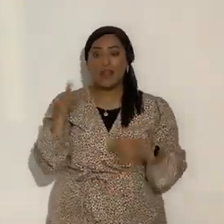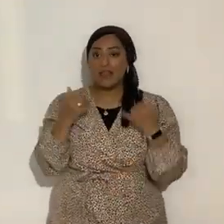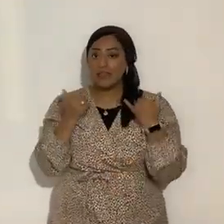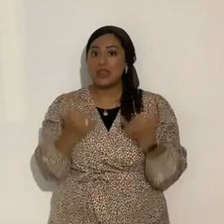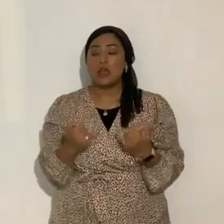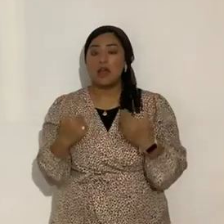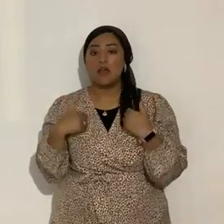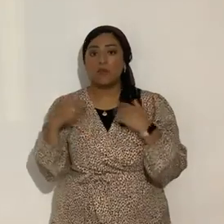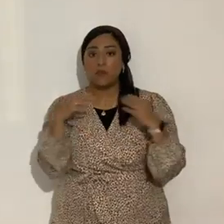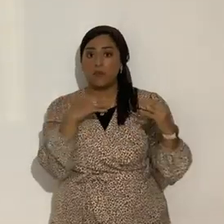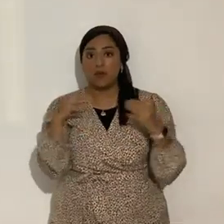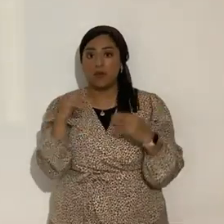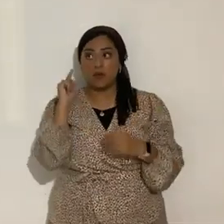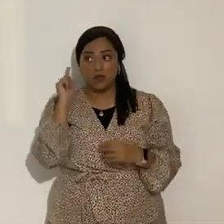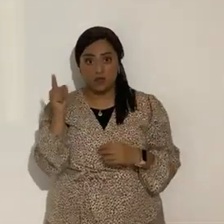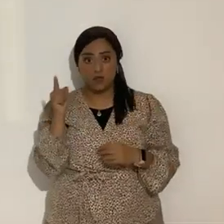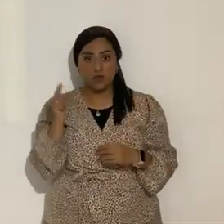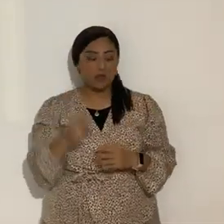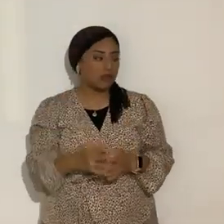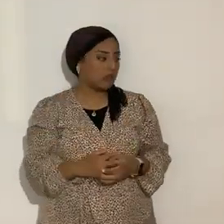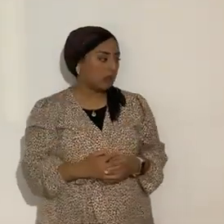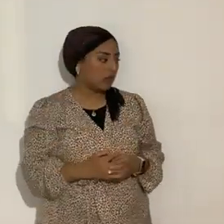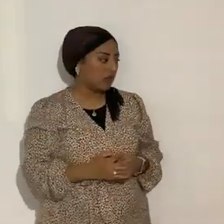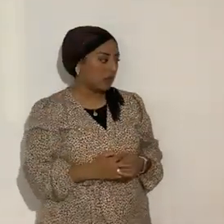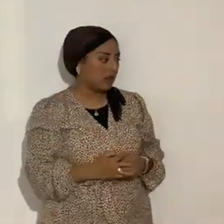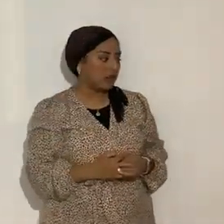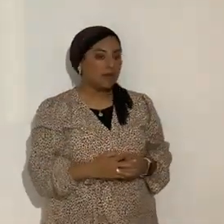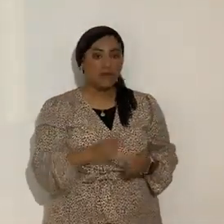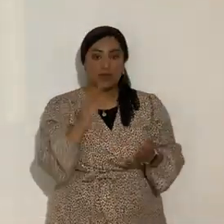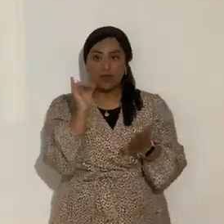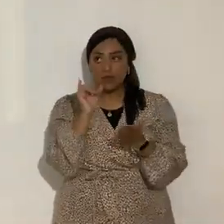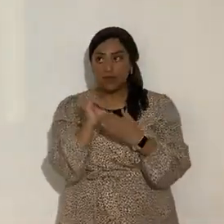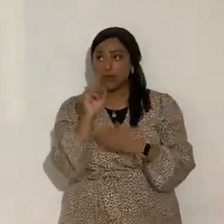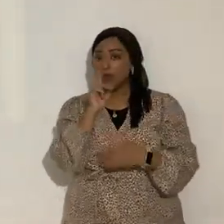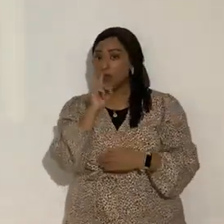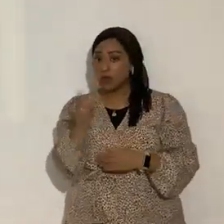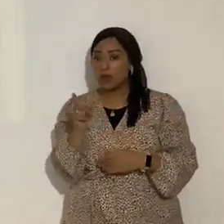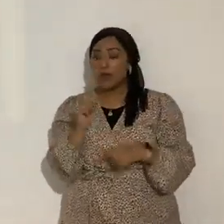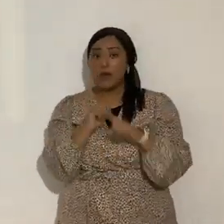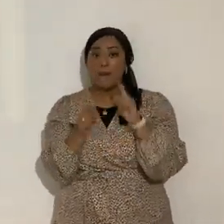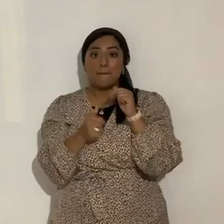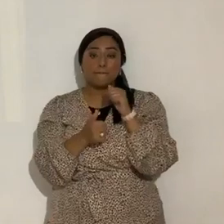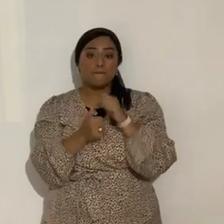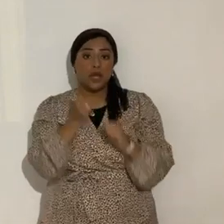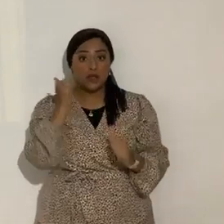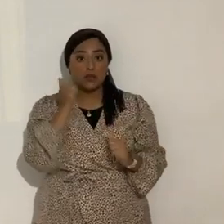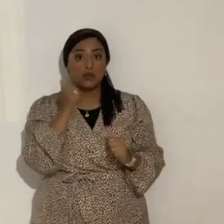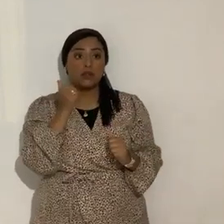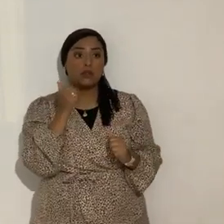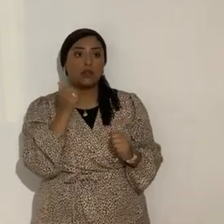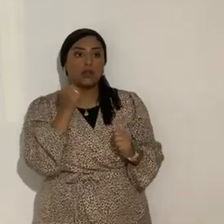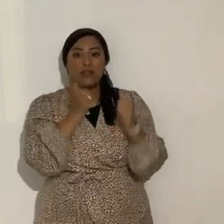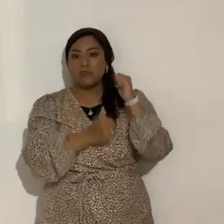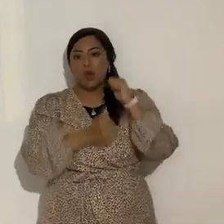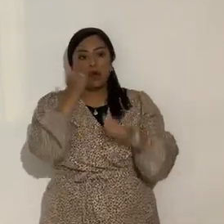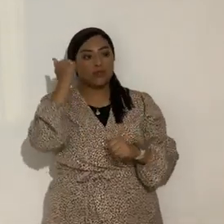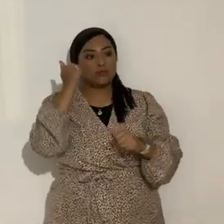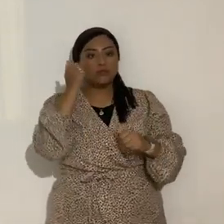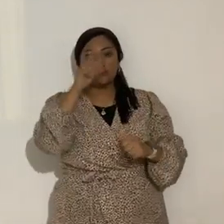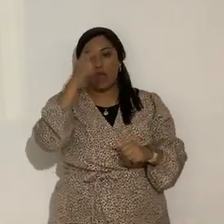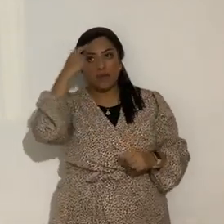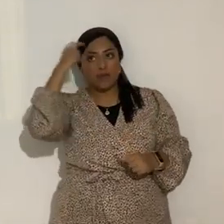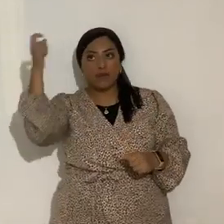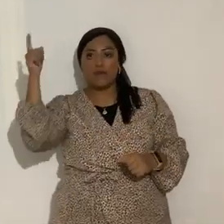ahora mismo. Entonces, a ver, eso sí es real, pero la mayoría de las cosas son irreales, hermanos, ni